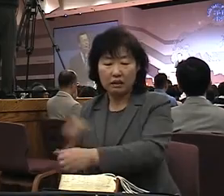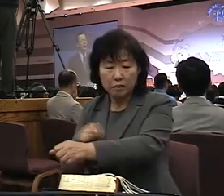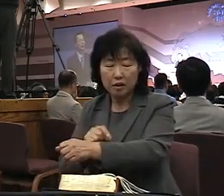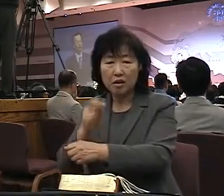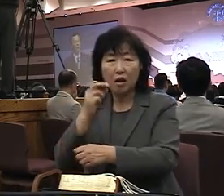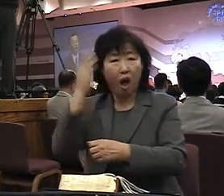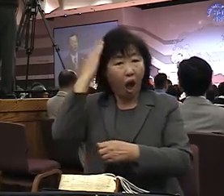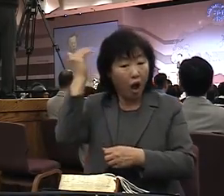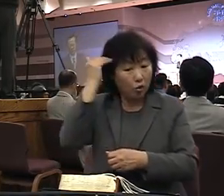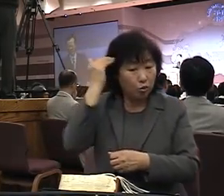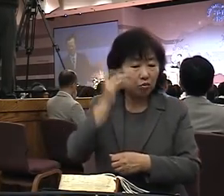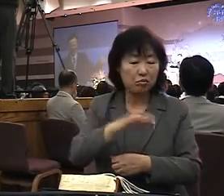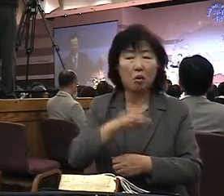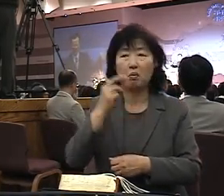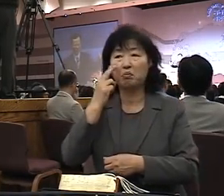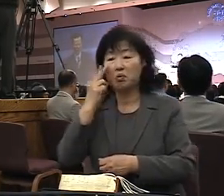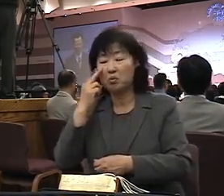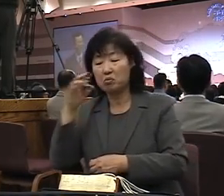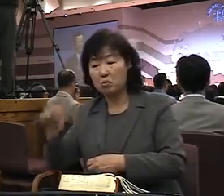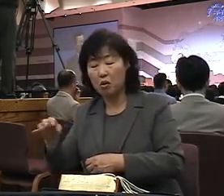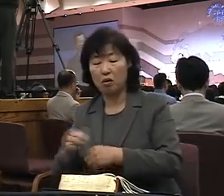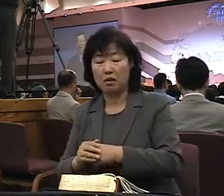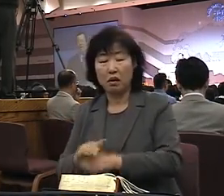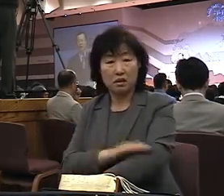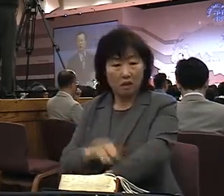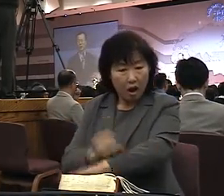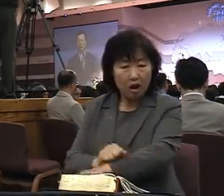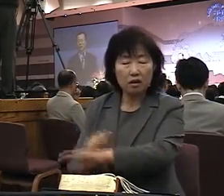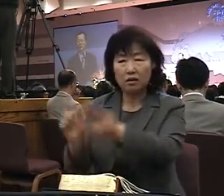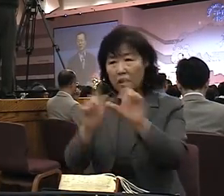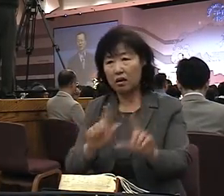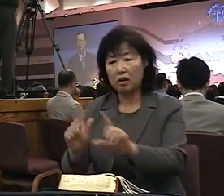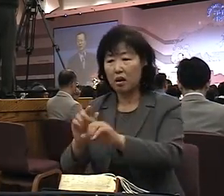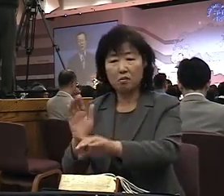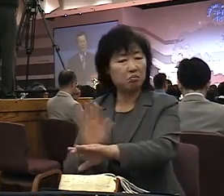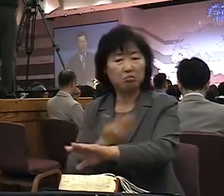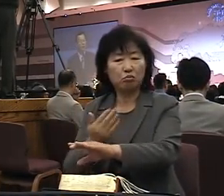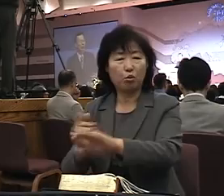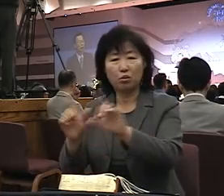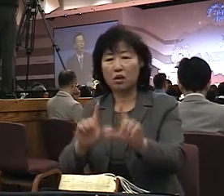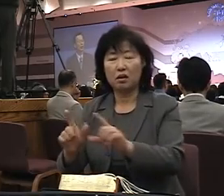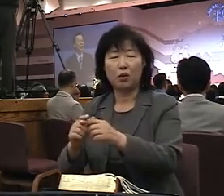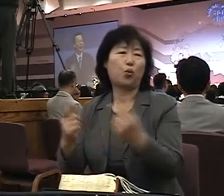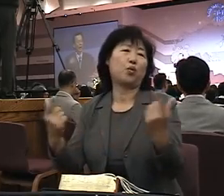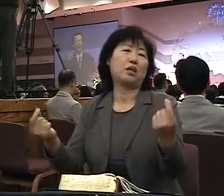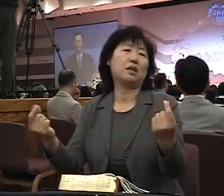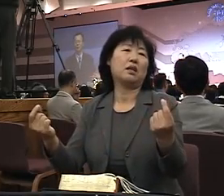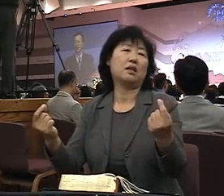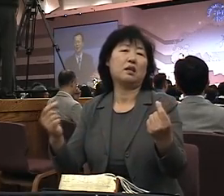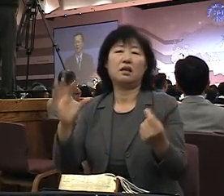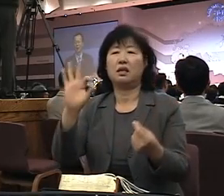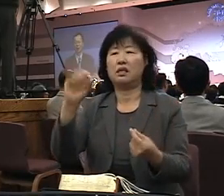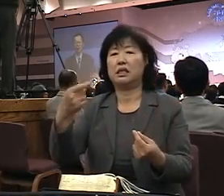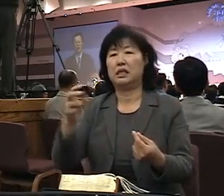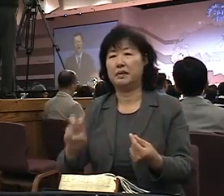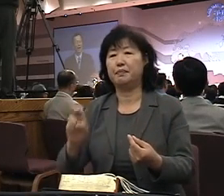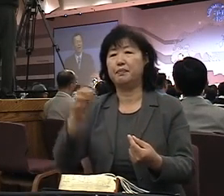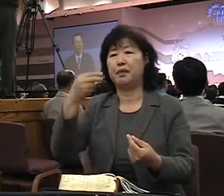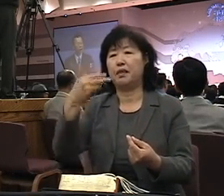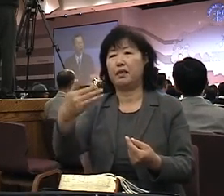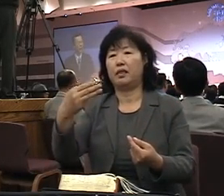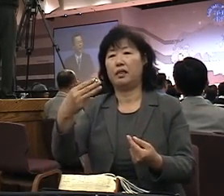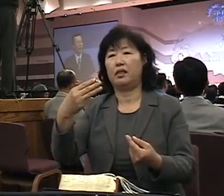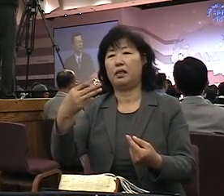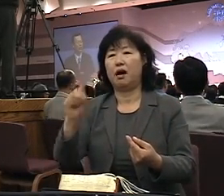잘 사는 데는 특별히 더 그렇고 잘 사는데 못 사는데 마찬가지더라고요. 이 음란주의 가나안 문화가